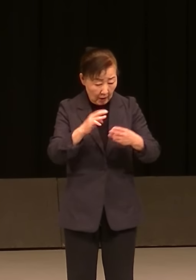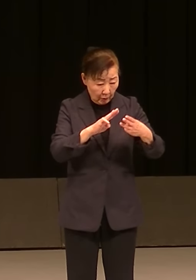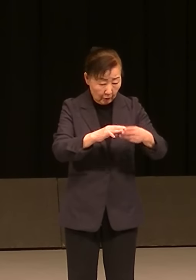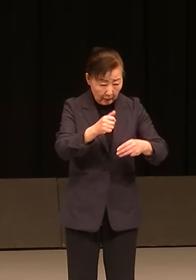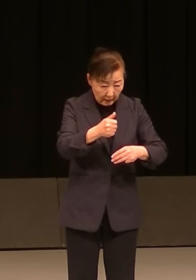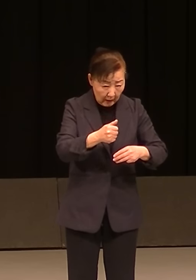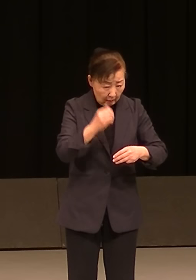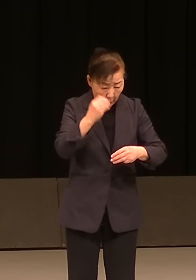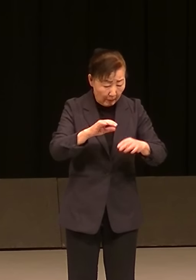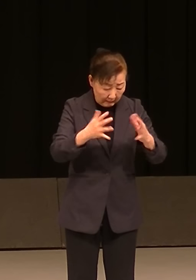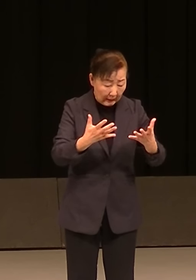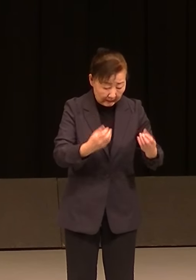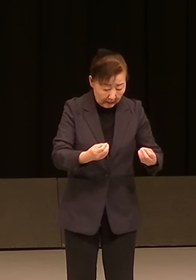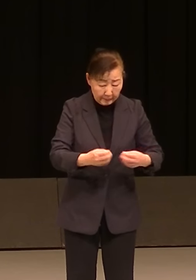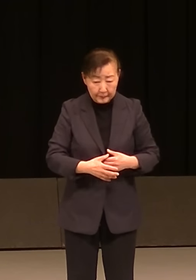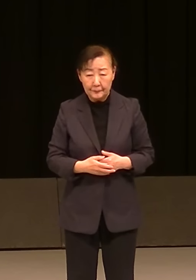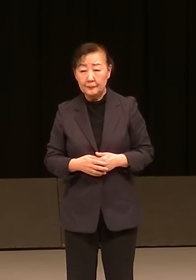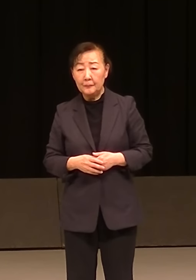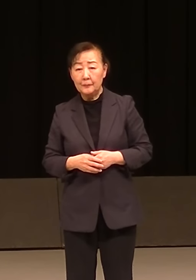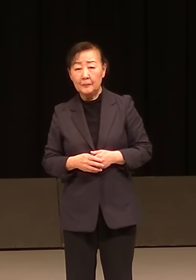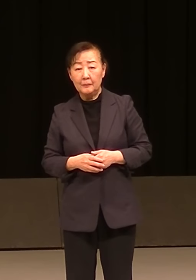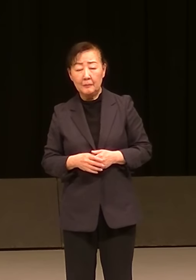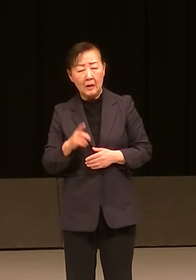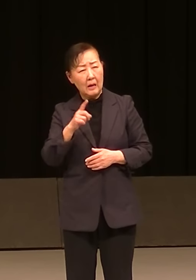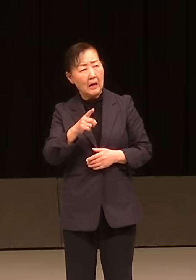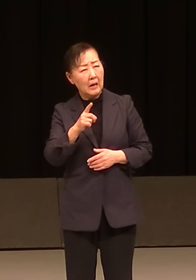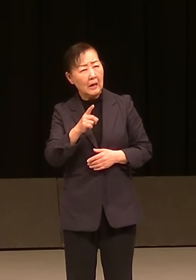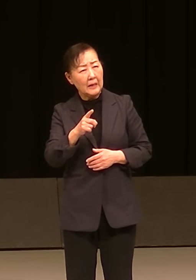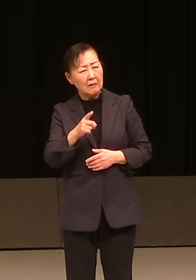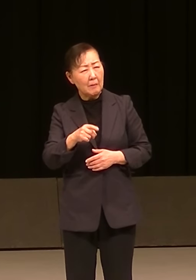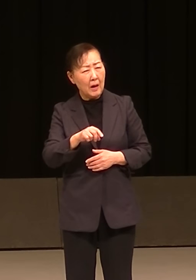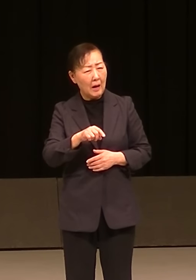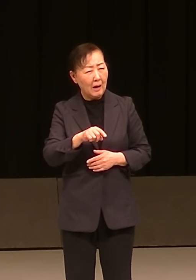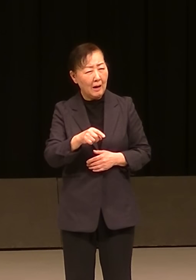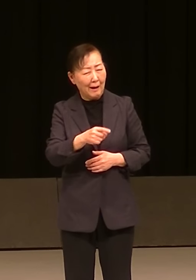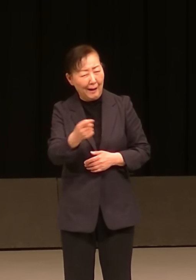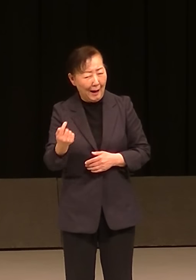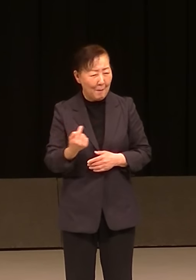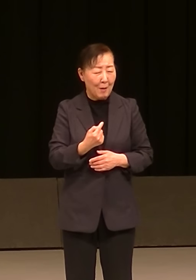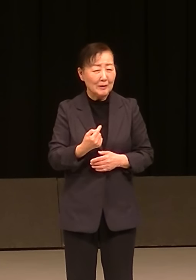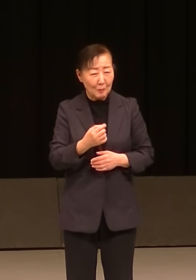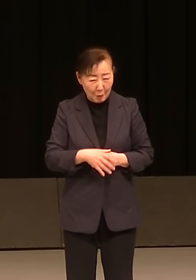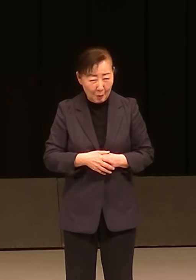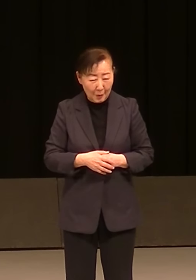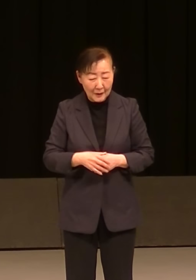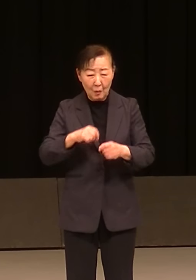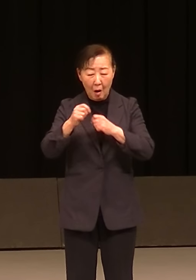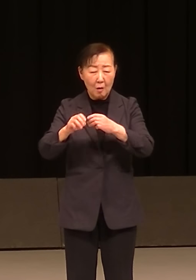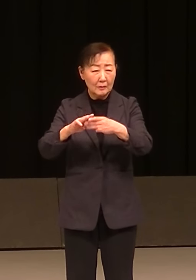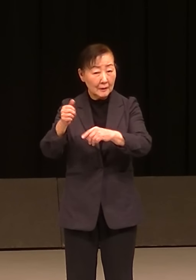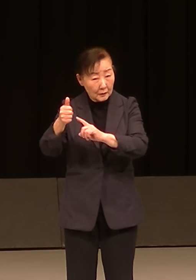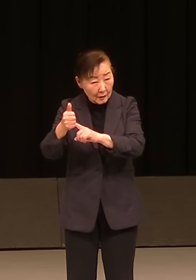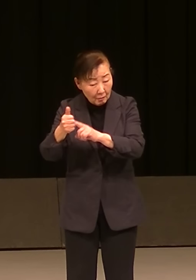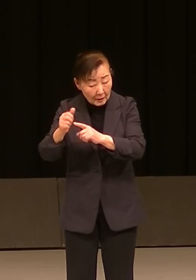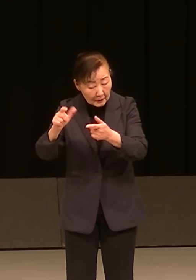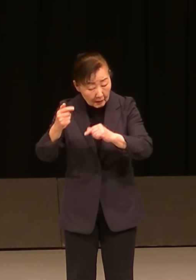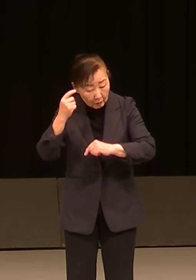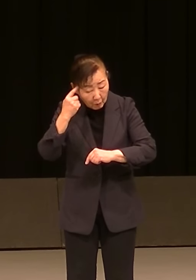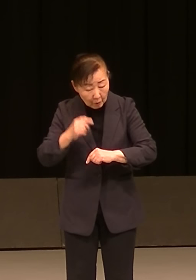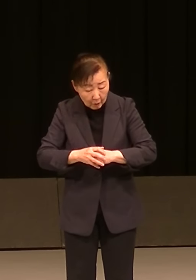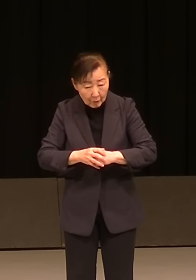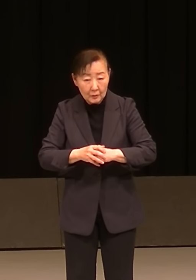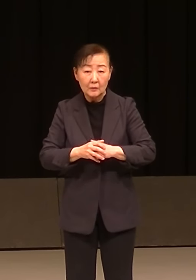困ってなくてかもしれませんけどもあれはまあ回し物でしたから、上田さんはそうではないけれどもやっぱり ここ